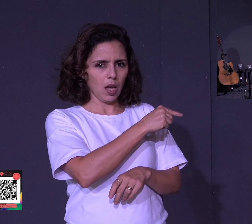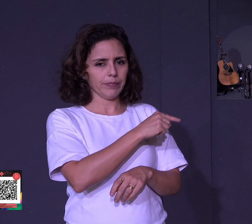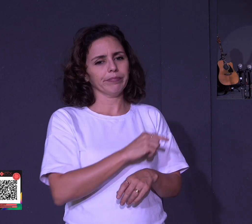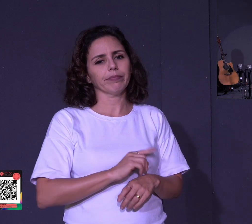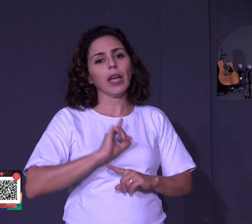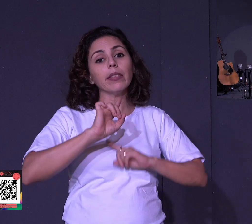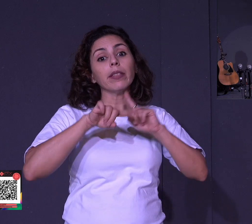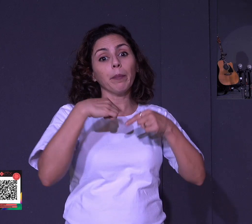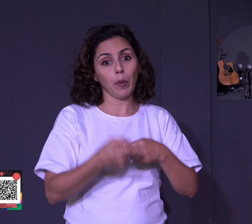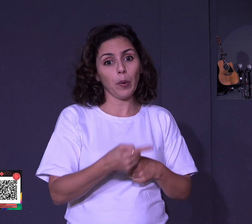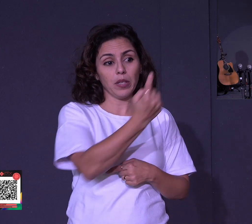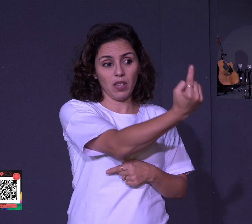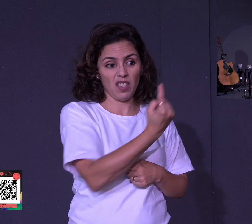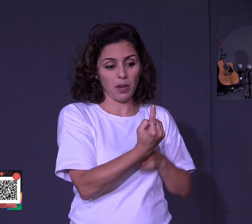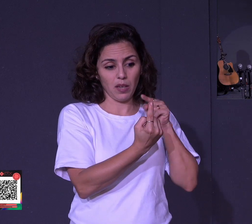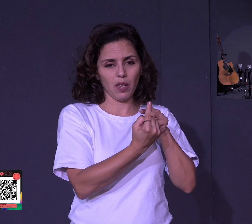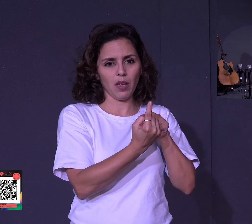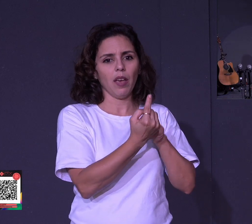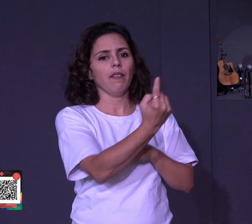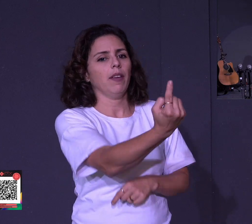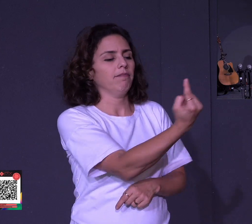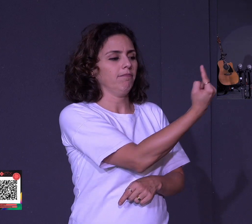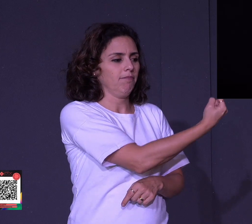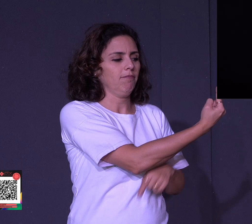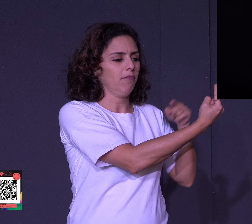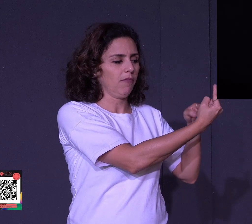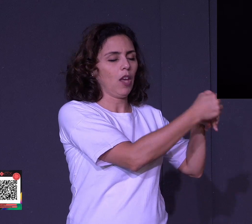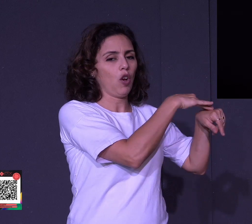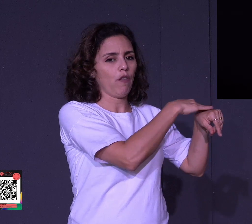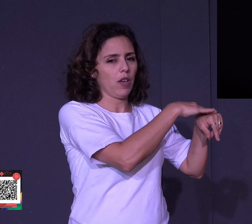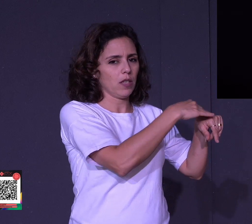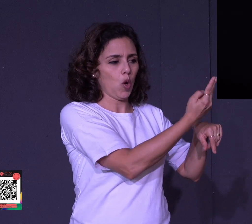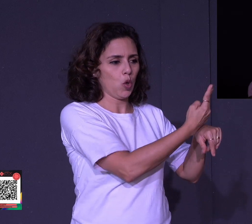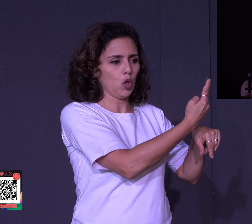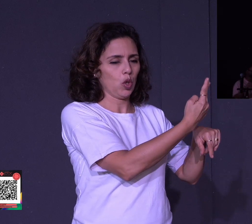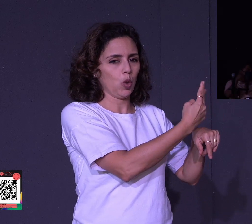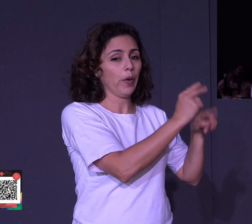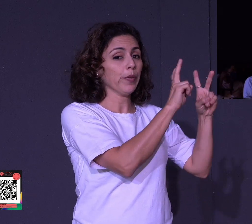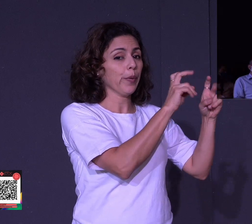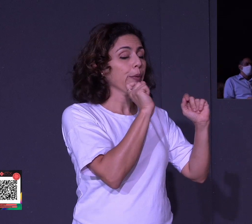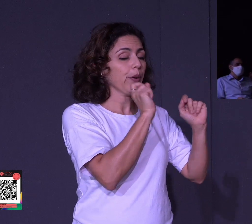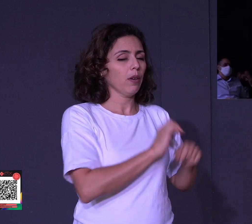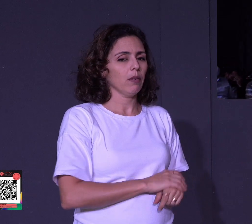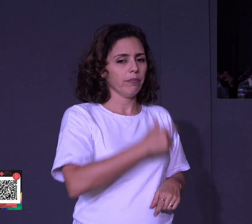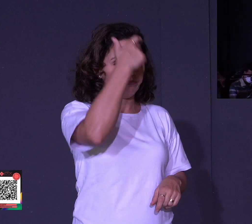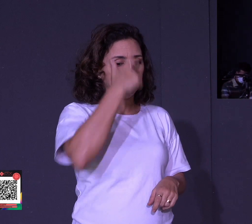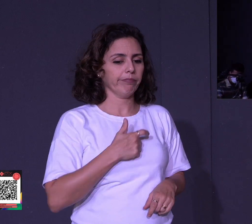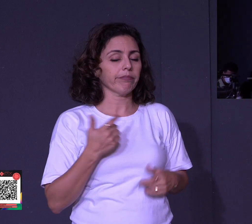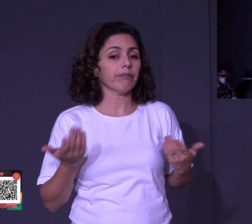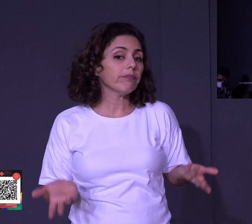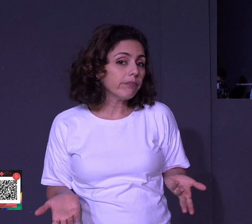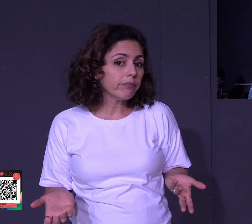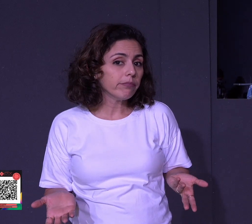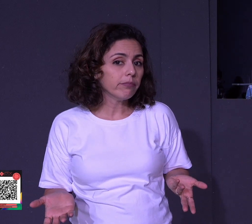boca quando o ímpio estiver na minha presença. Vou ter cuidado com o que eu falo. Cuidado. Cuide da sua